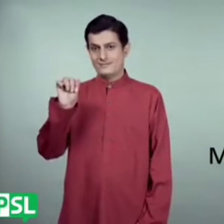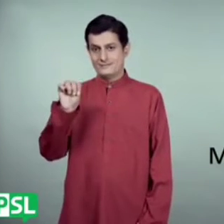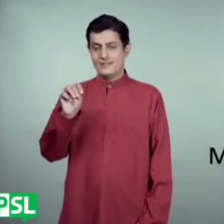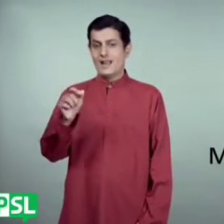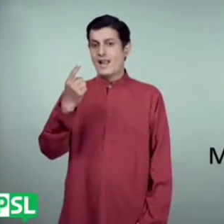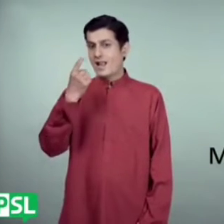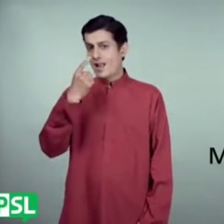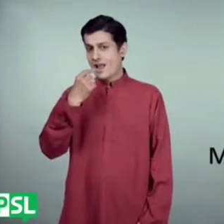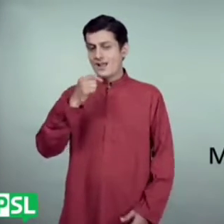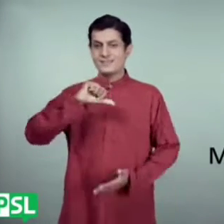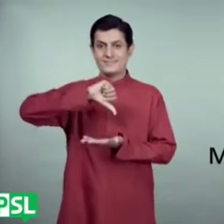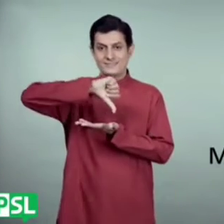میرینارا چٹنی.